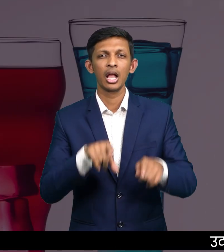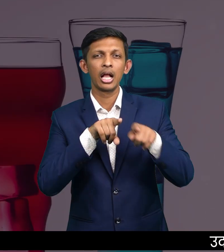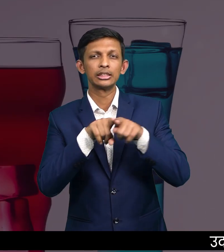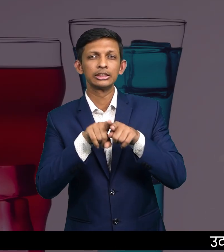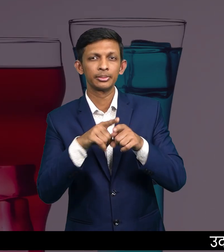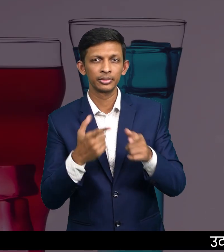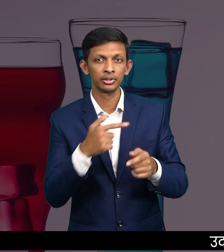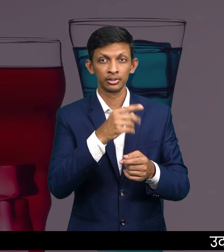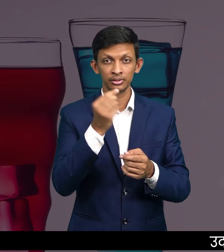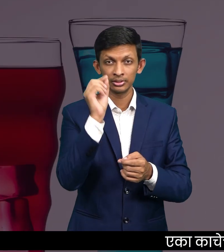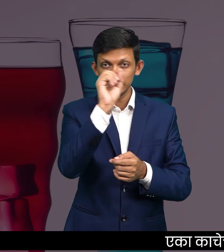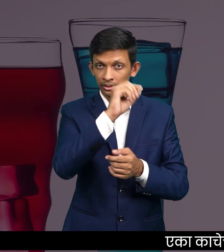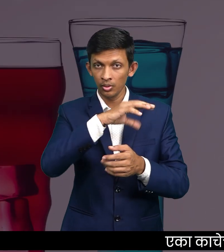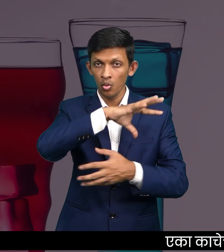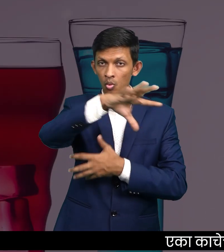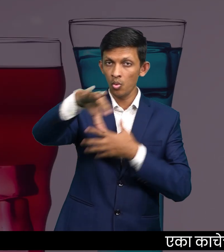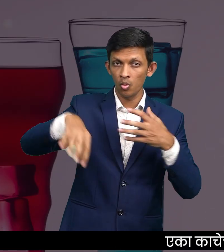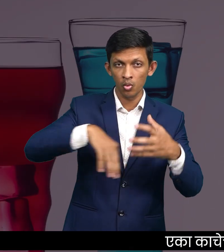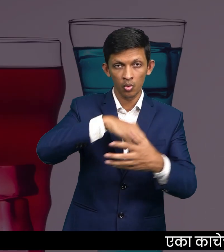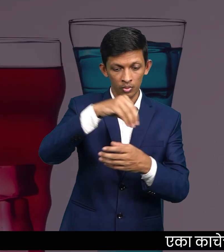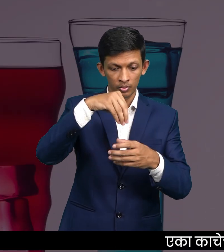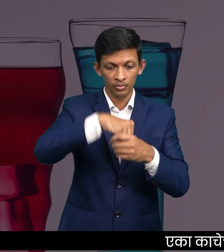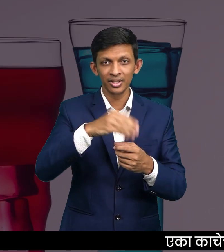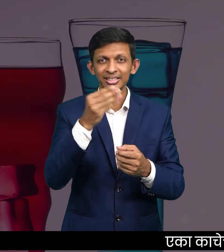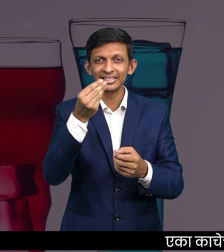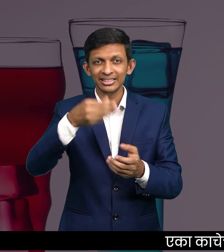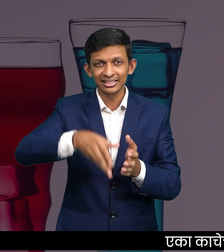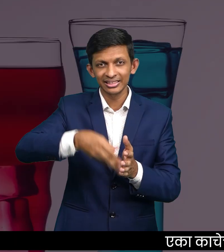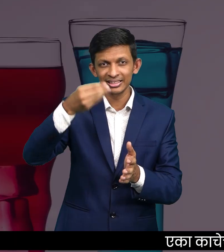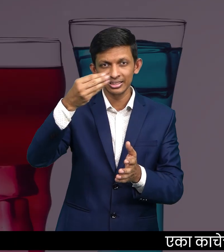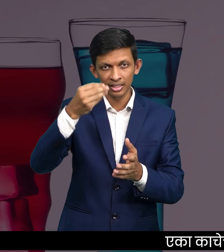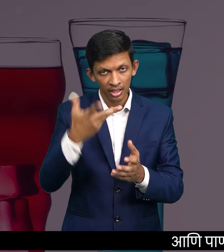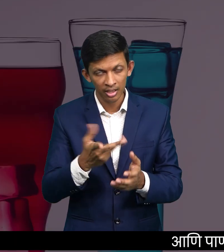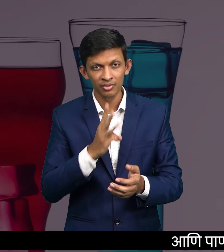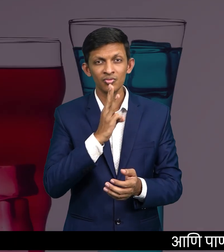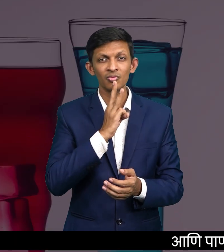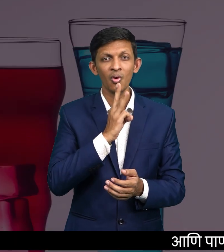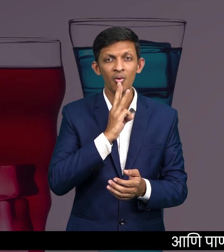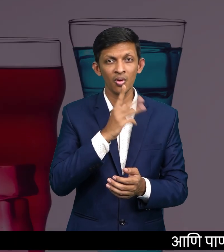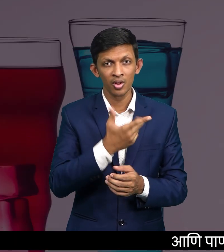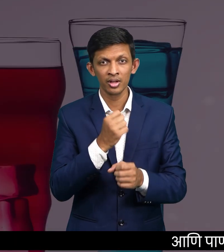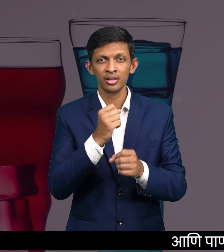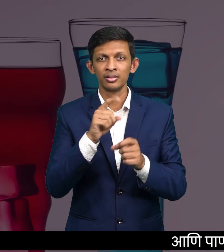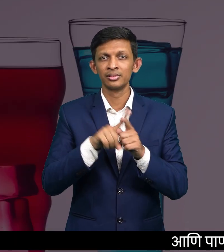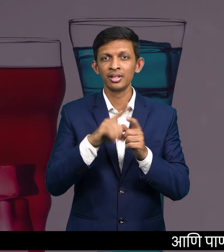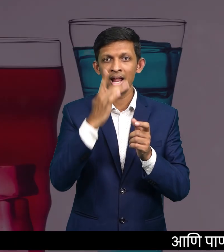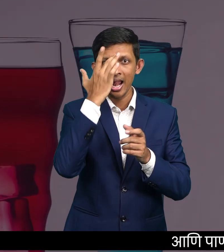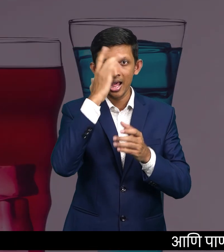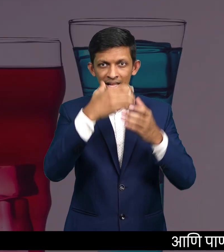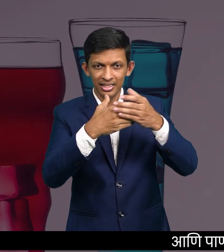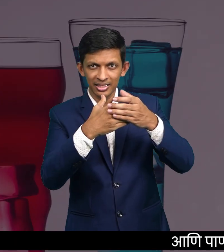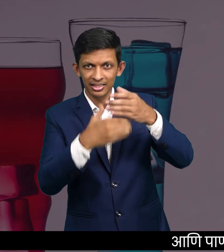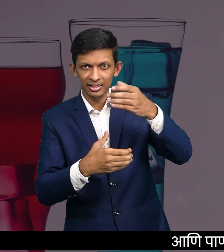उदाहरणार्थ, एका काचेच्या भांड्यात माती आणि पाण्याचे मिश्रण घ्या